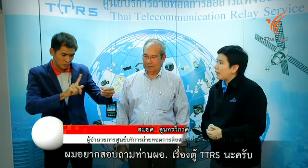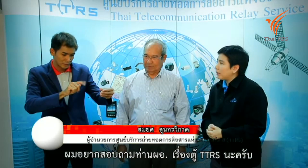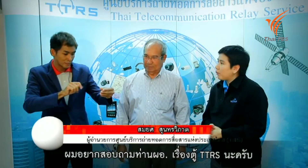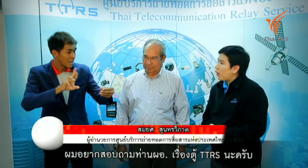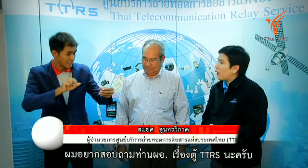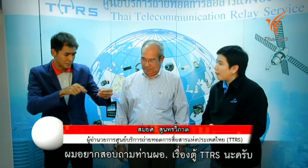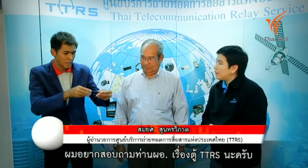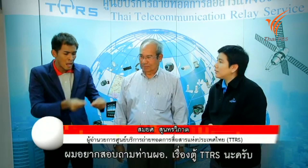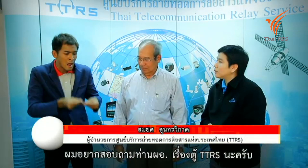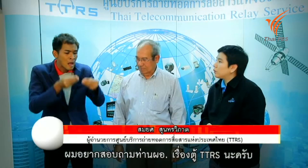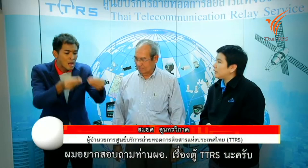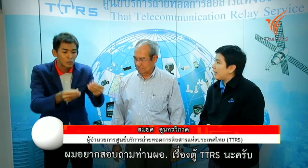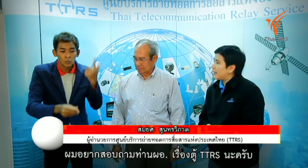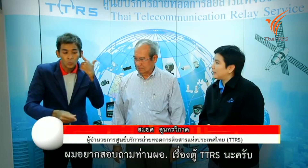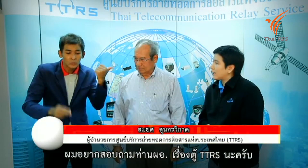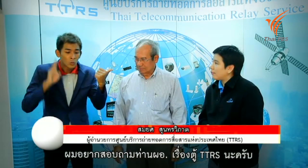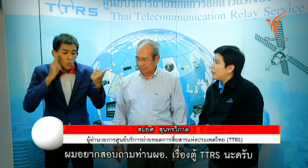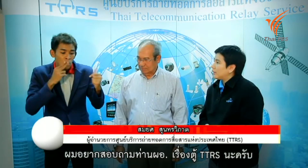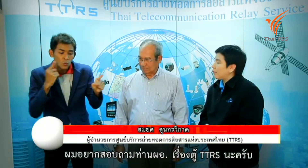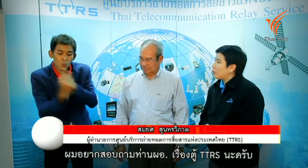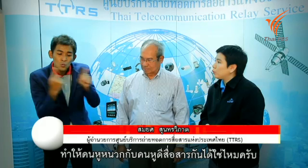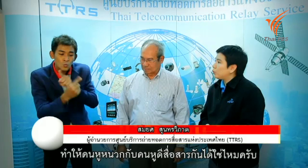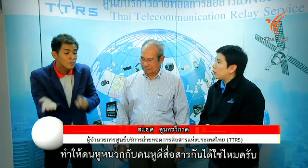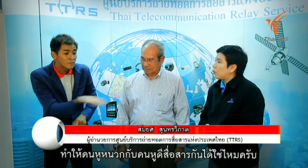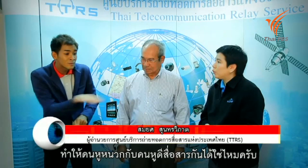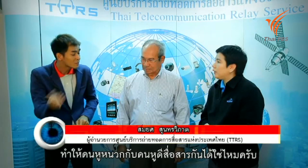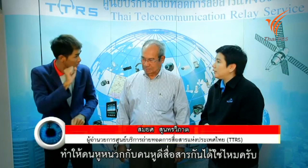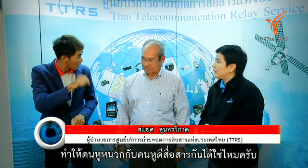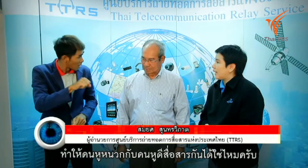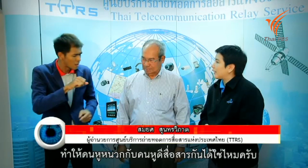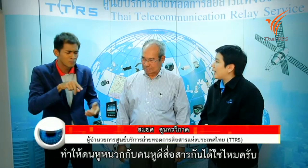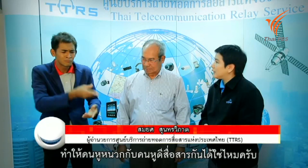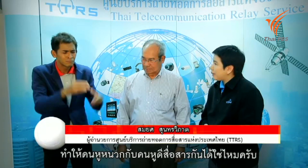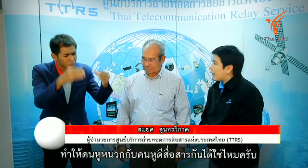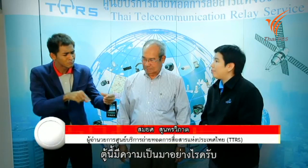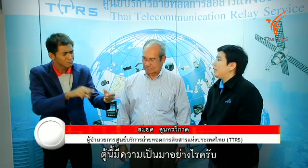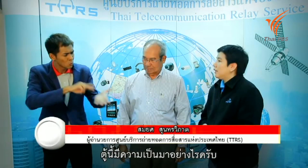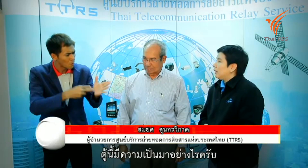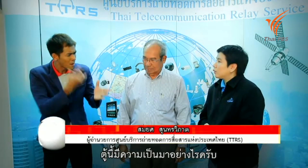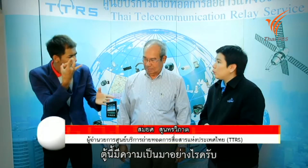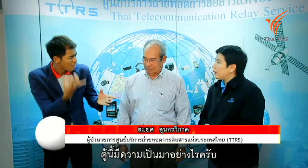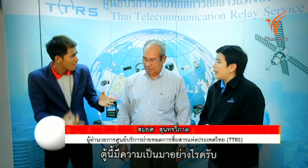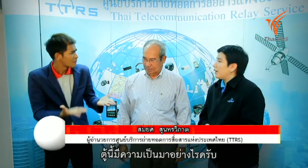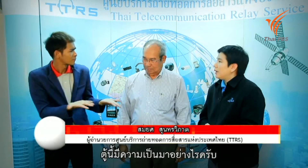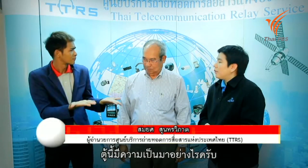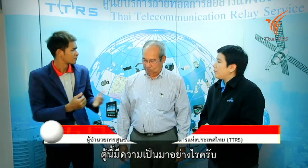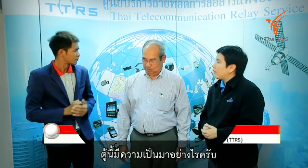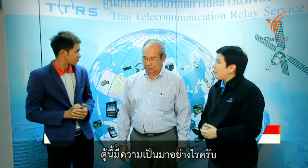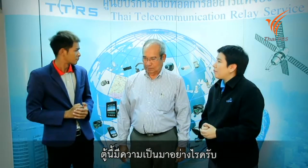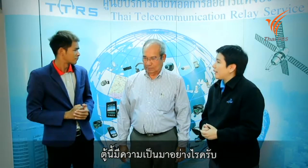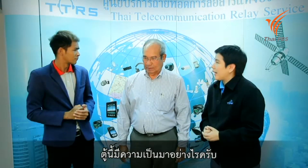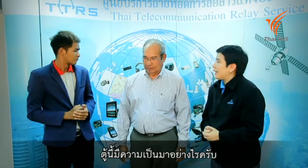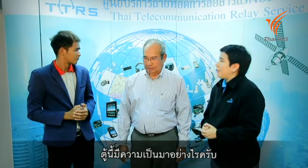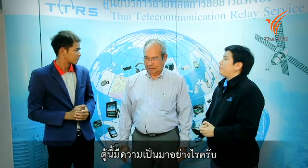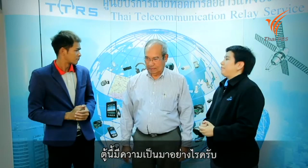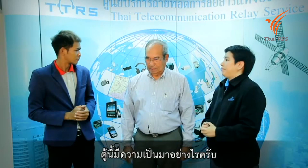ผอ.เรื่องตู้ TTRS นะครับทำให้คนหูหนวกกับคนหูดีสื่อสารกันได้ใช่ไหมครับตู้นี้มีความเป็นมายังไงครับ